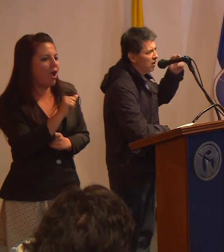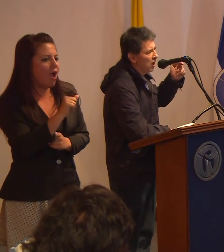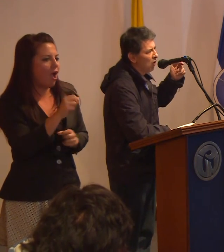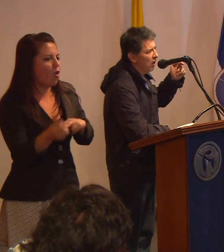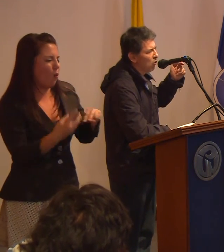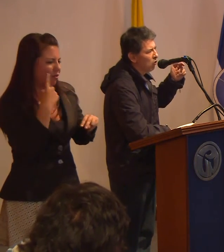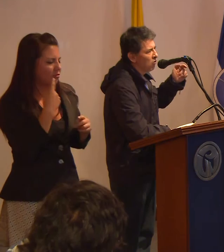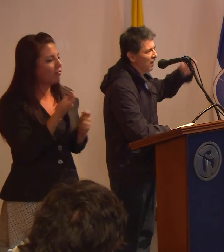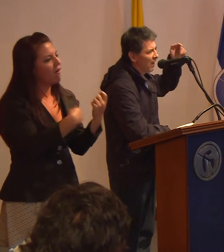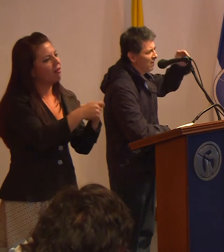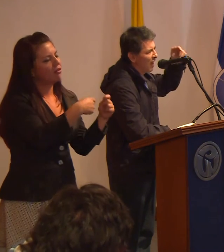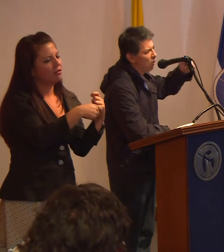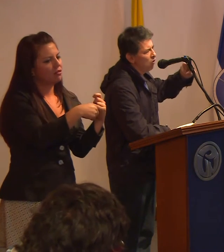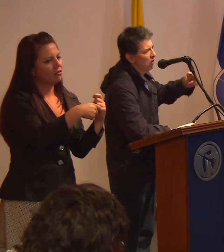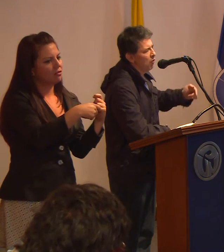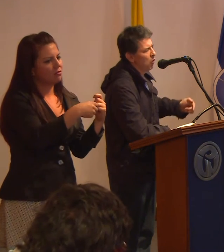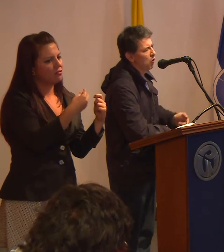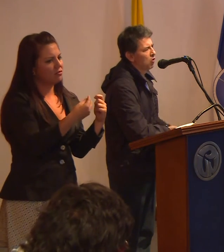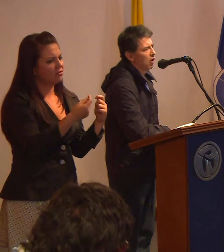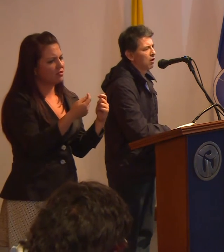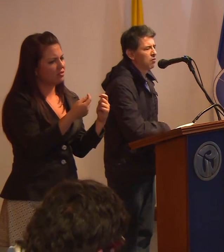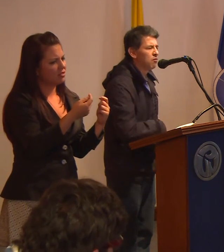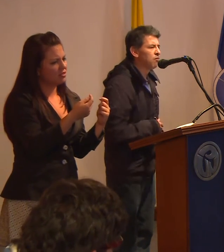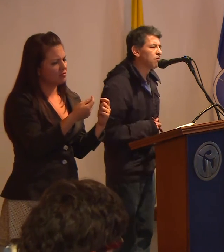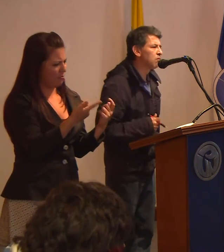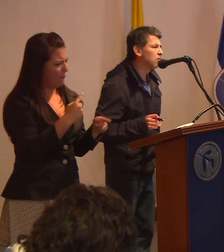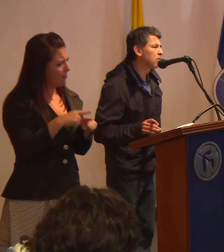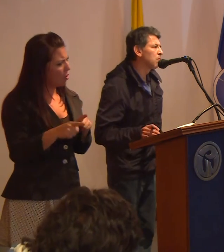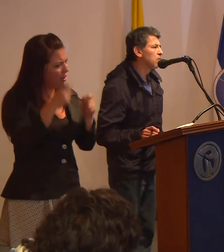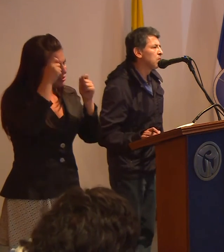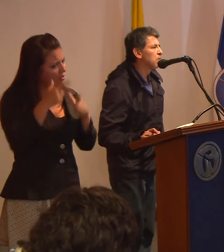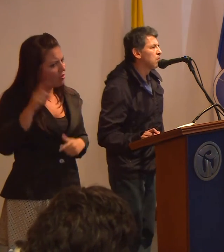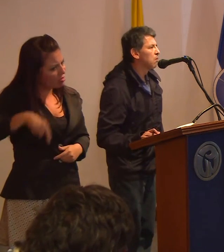para conseguir los recursos que el Estado nos debe proporcionar.